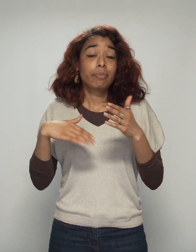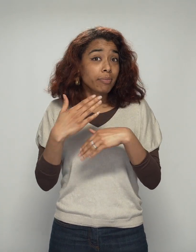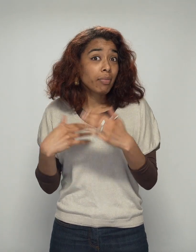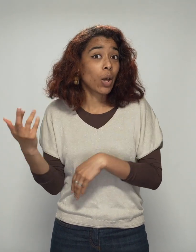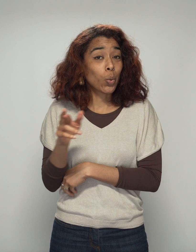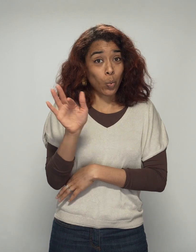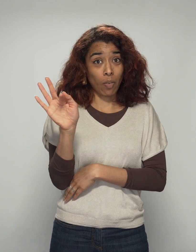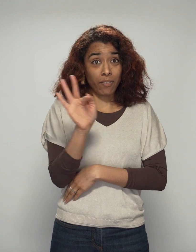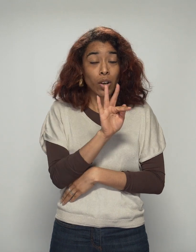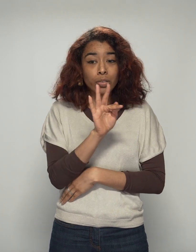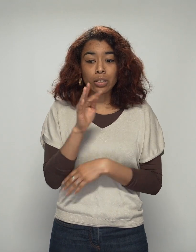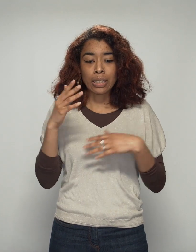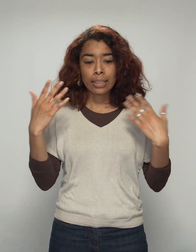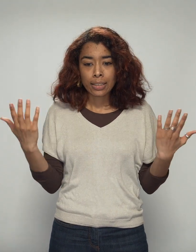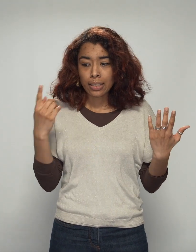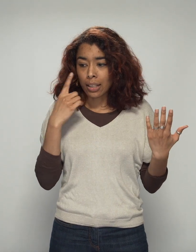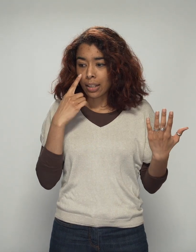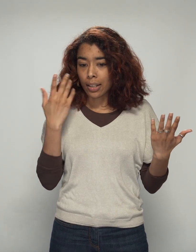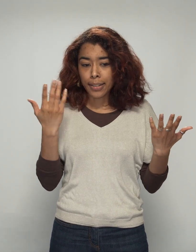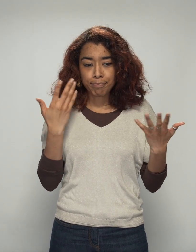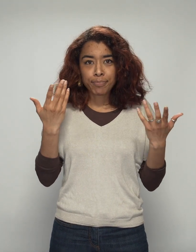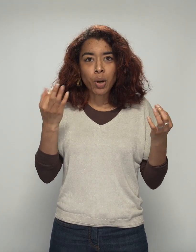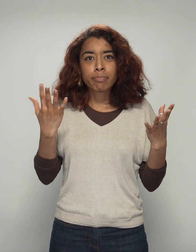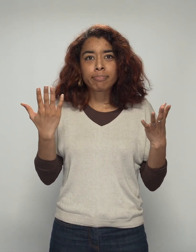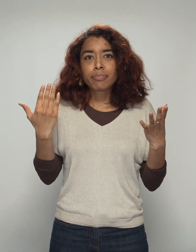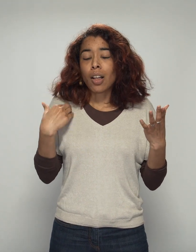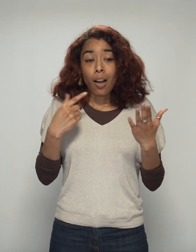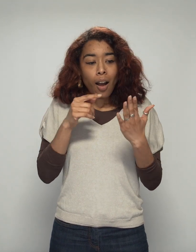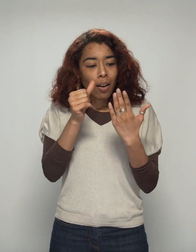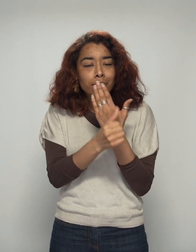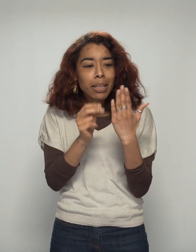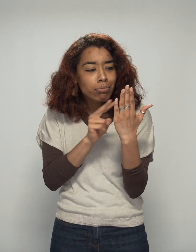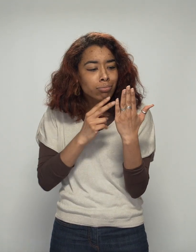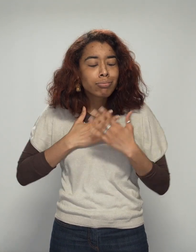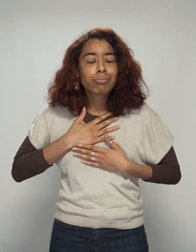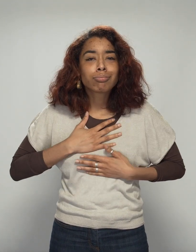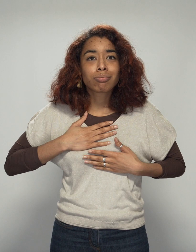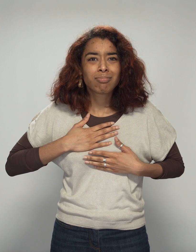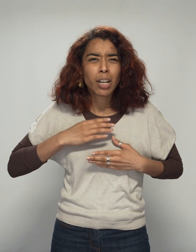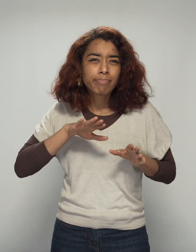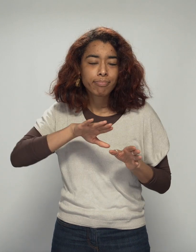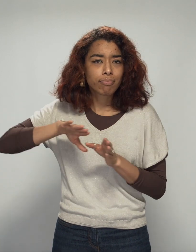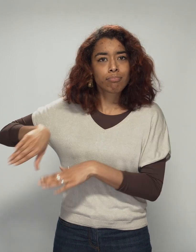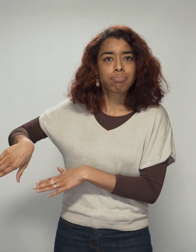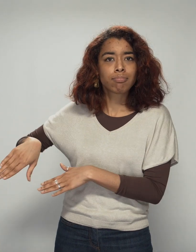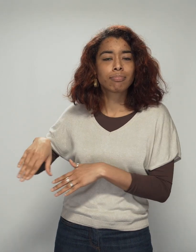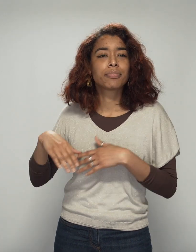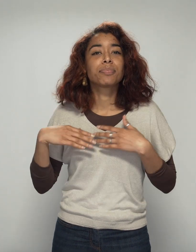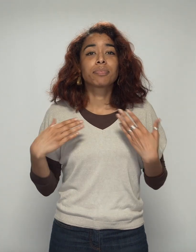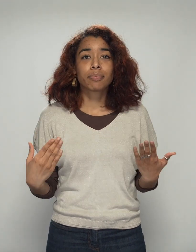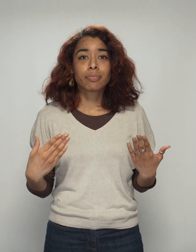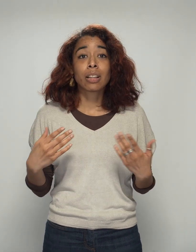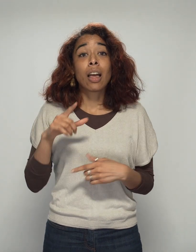Et après, je suis rentrée en France, et en rentrant en France, j'avais un petit peu délaissé ces moments que j'avais vécu avec Dieu.